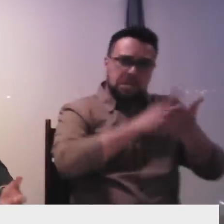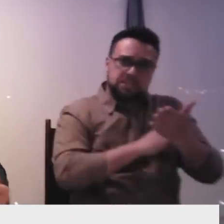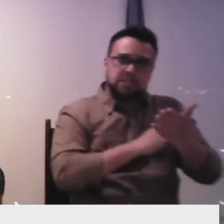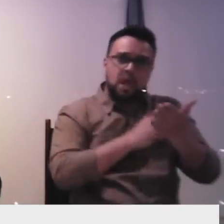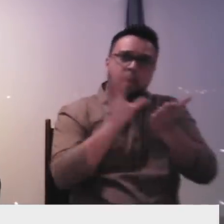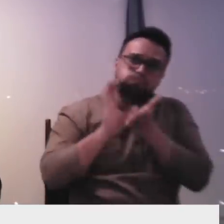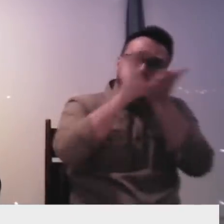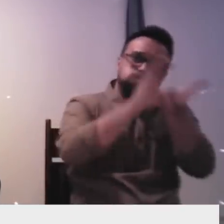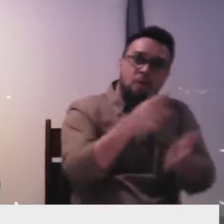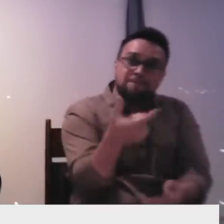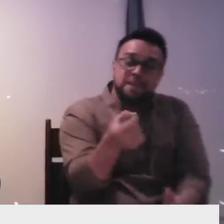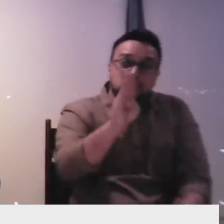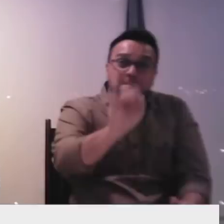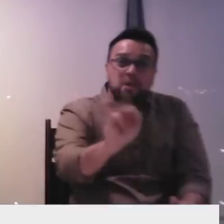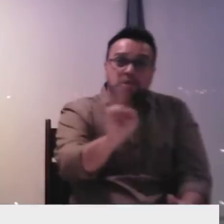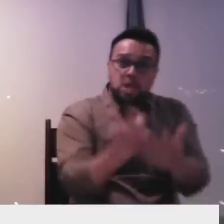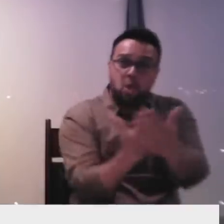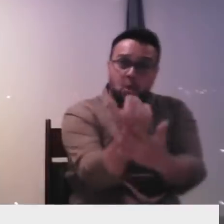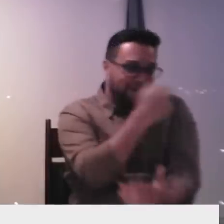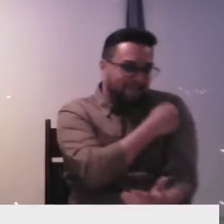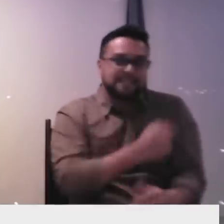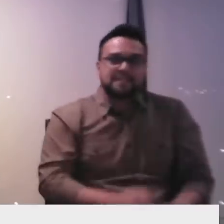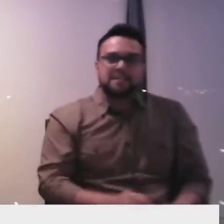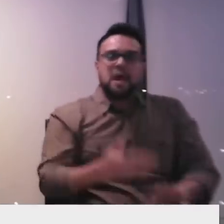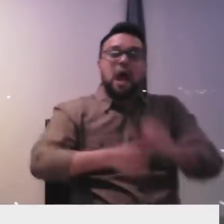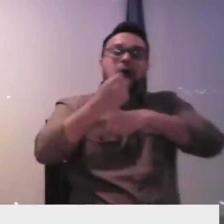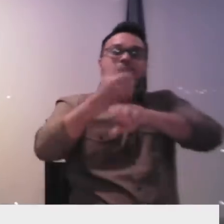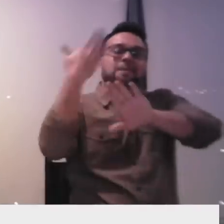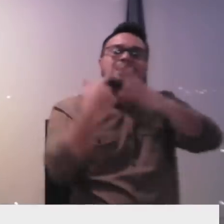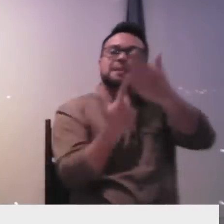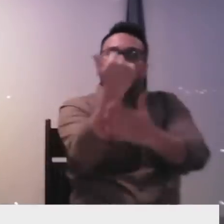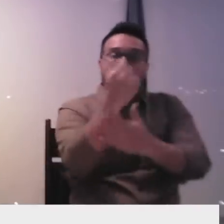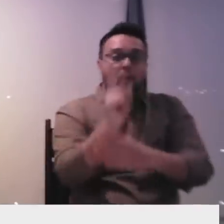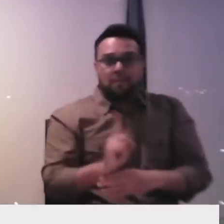comprar vacina. Ah, não comprou vacina lá no ano passado.